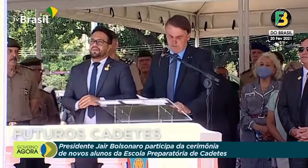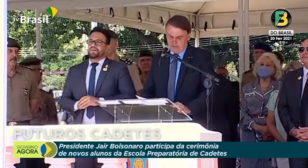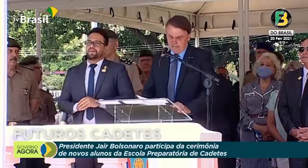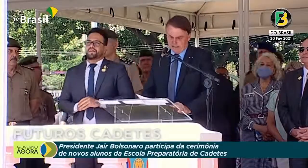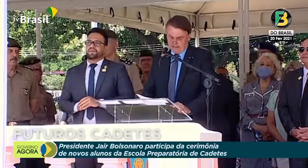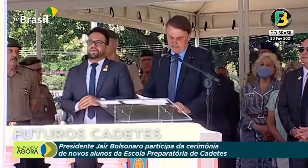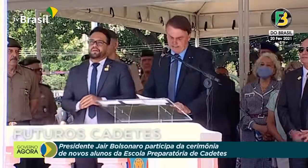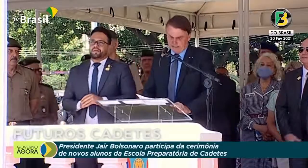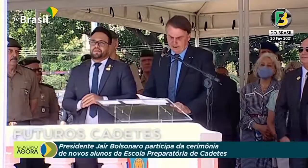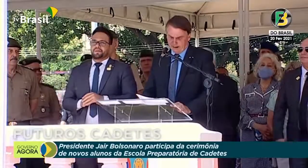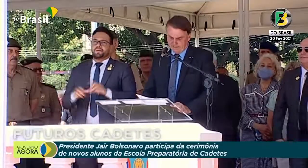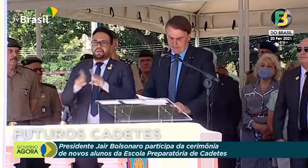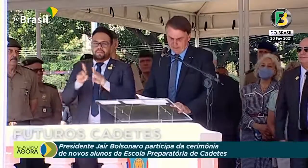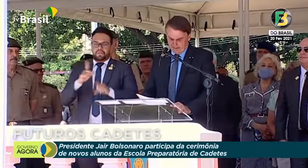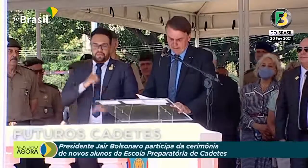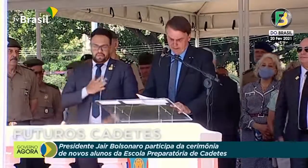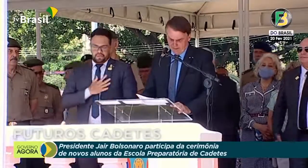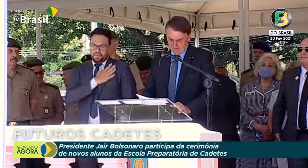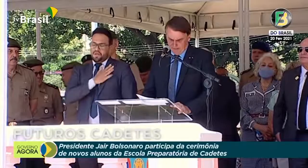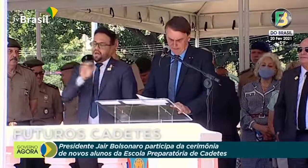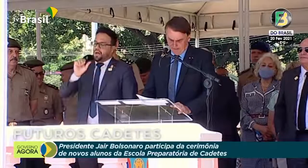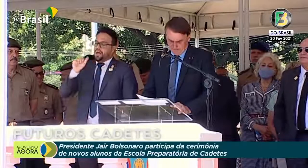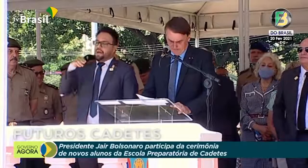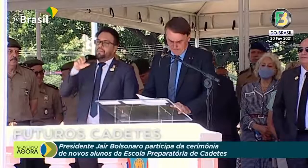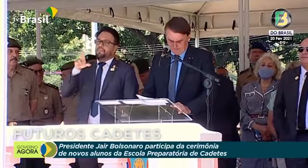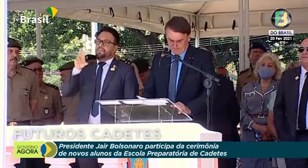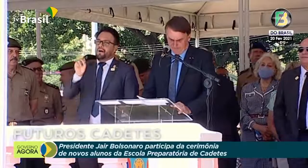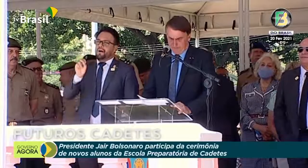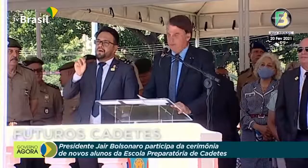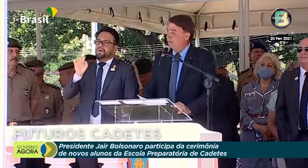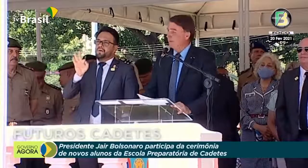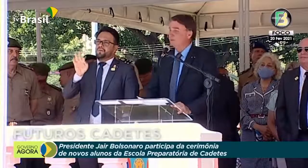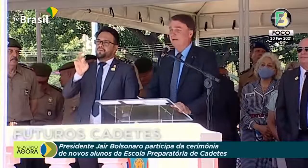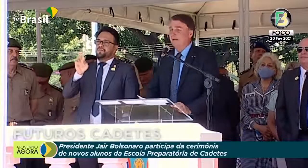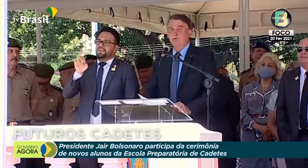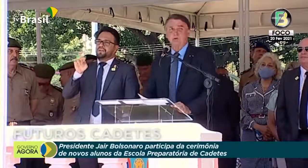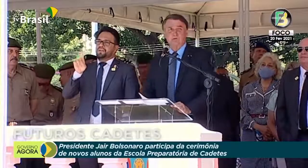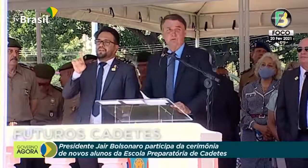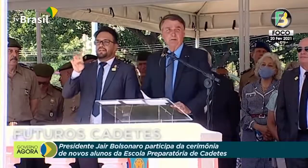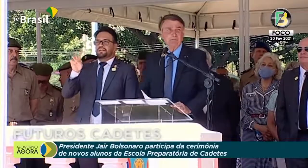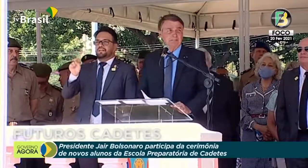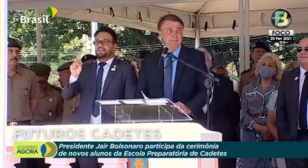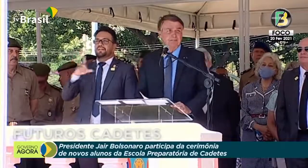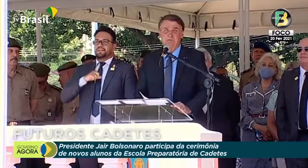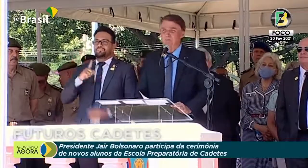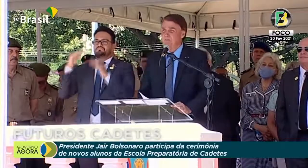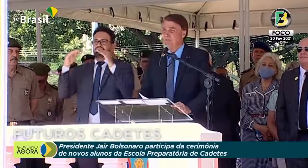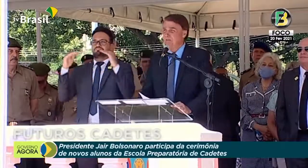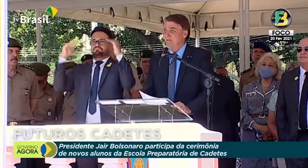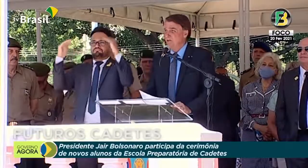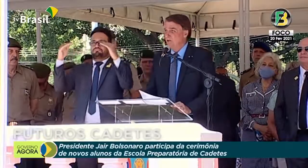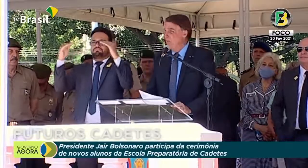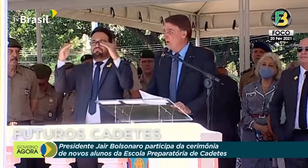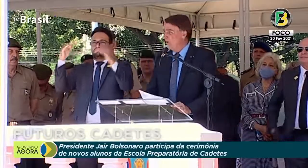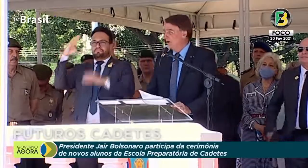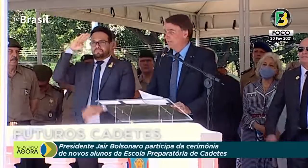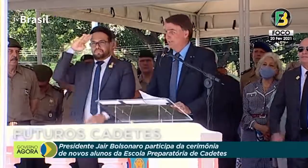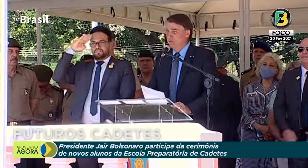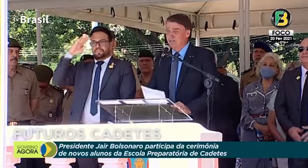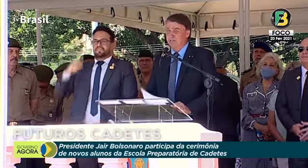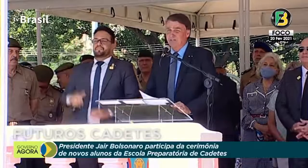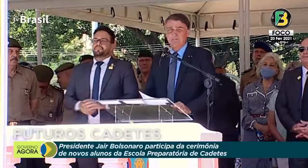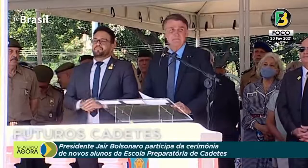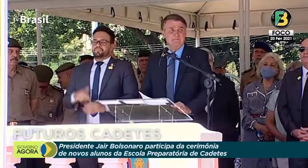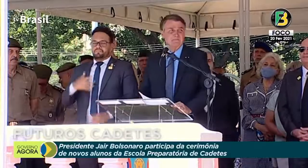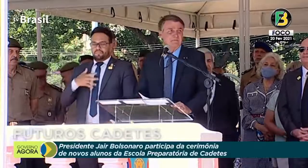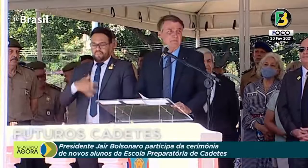Prezado generais Amaro, Fernandes, integrantes do Alto Comando do Exército, é uma honra